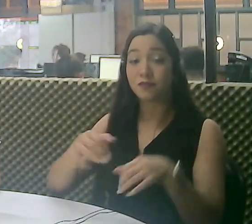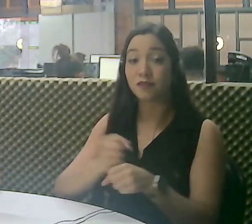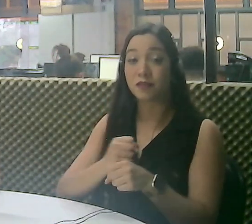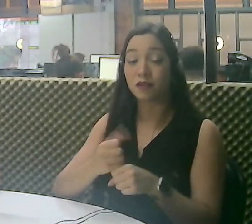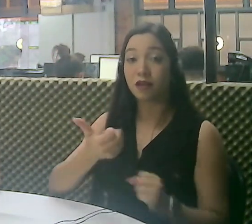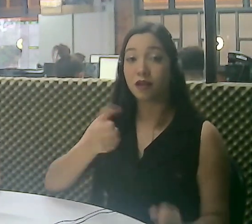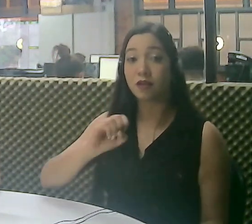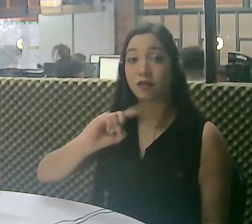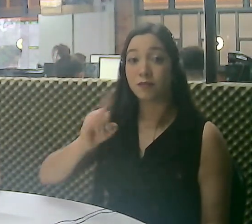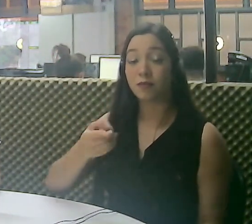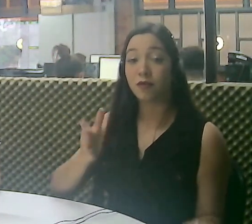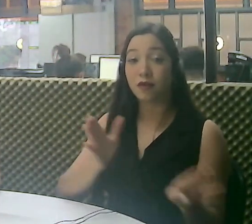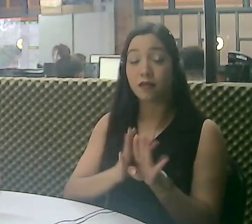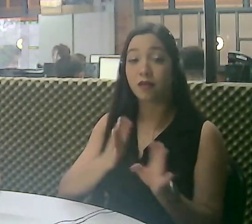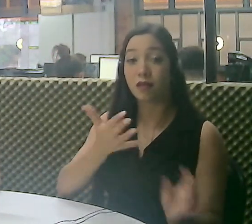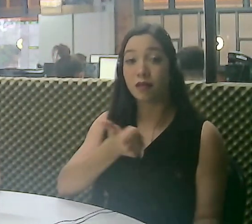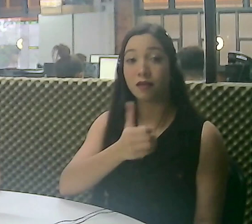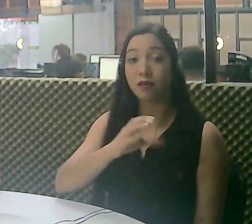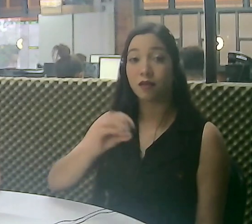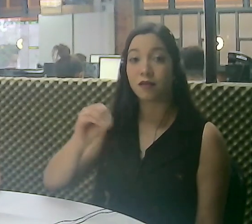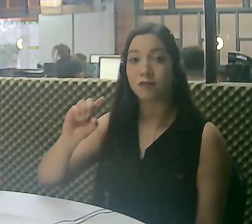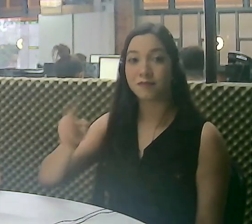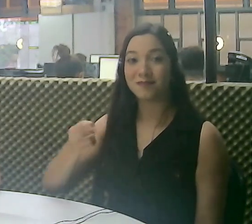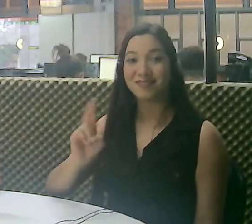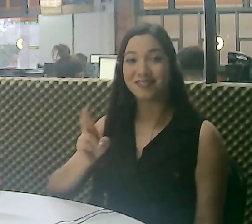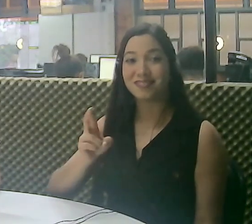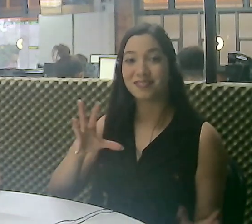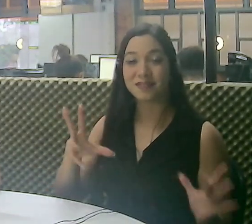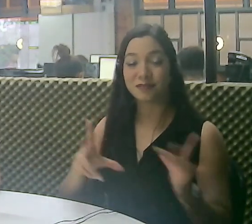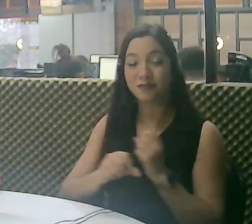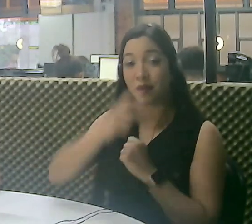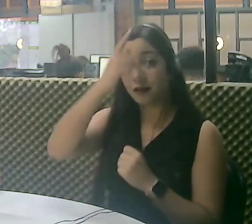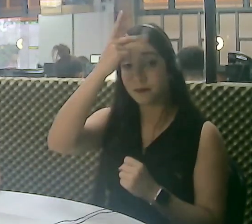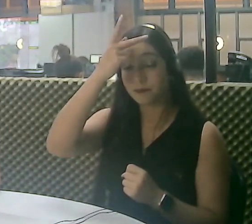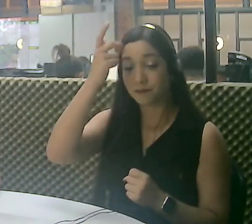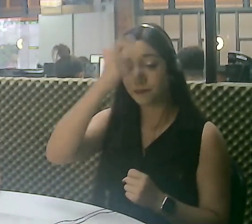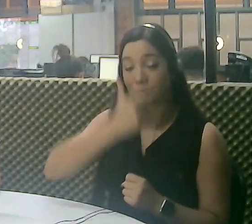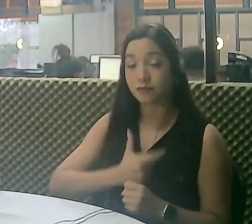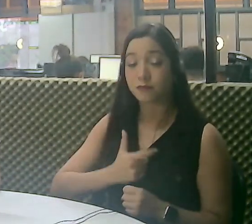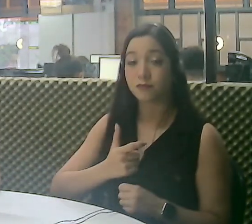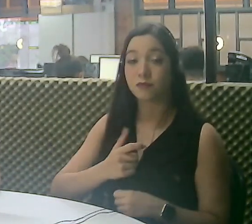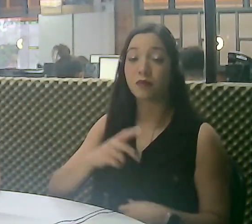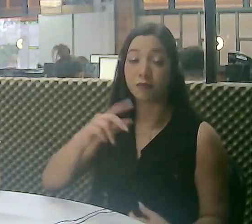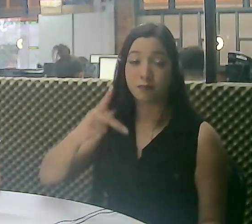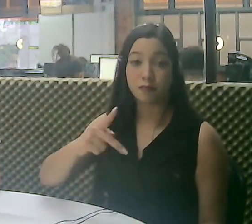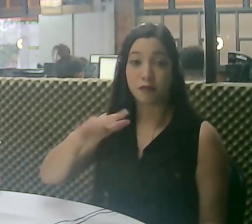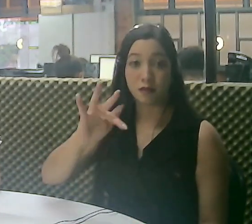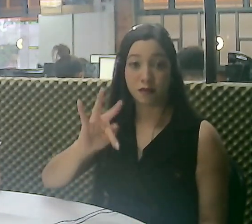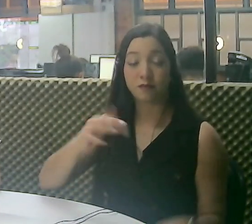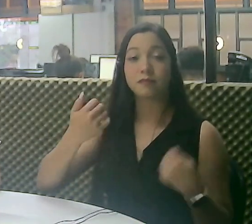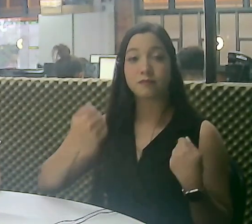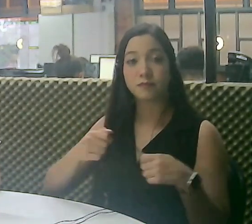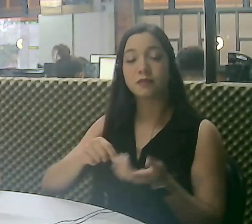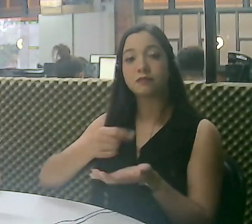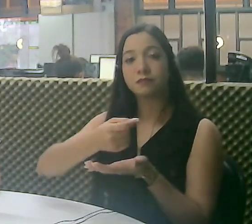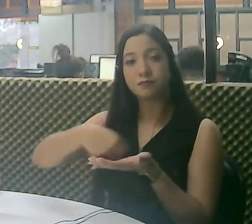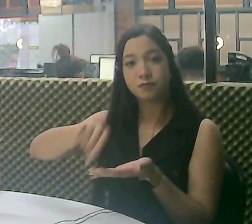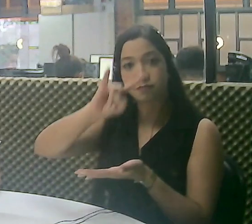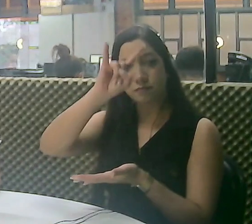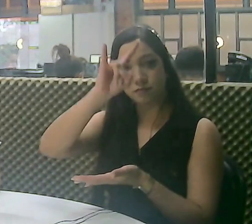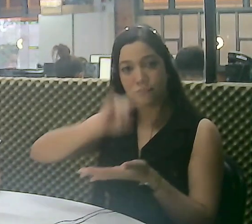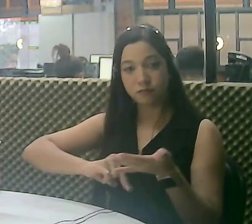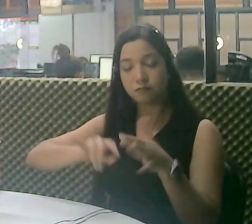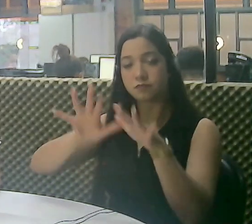mil a 100 mil reais. Para participar do Nota Certa, o usuário de serviços, pessoa física, deve preencher seu